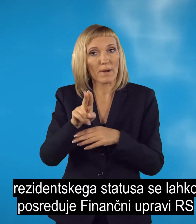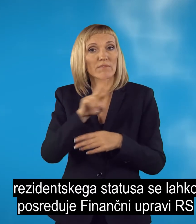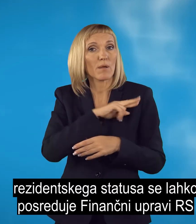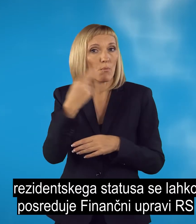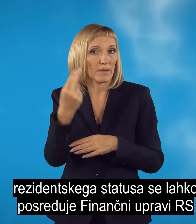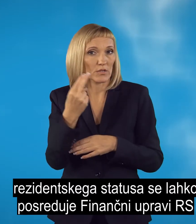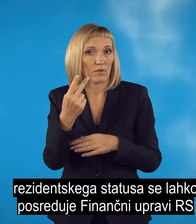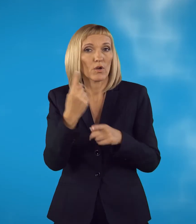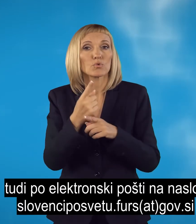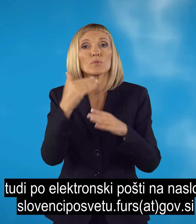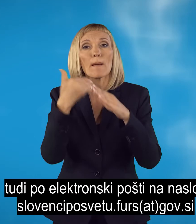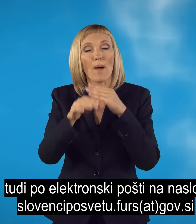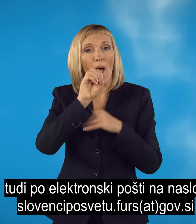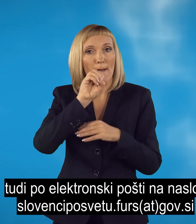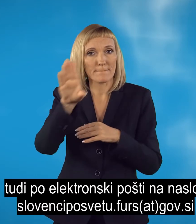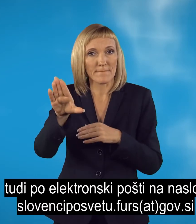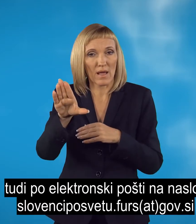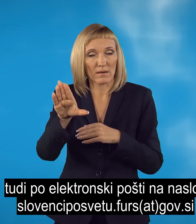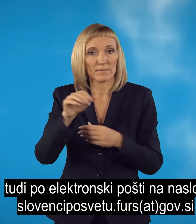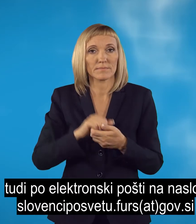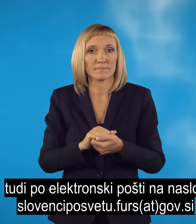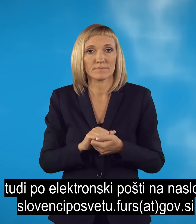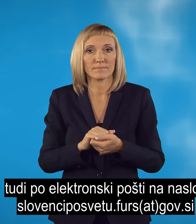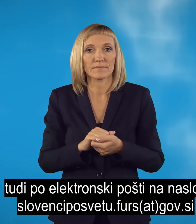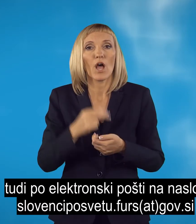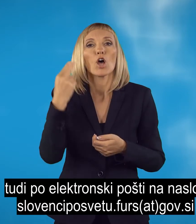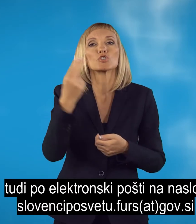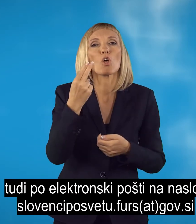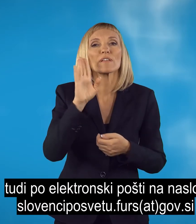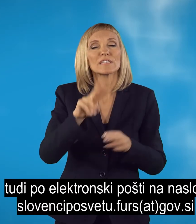Republike Slovenije tudi po elektronski pošti na naslov